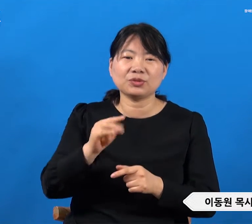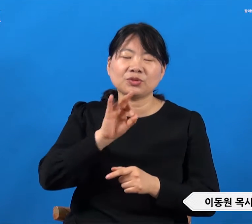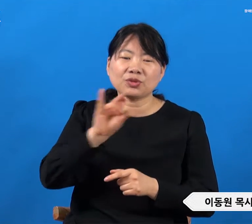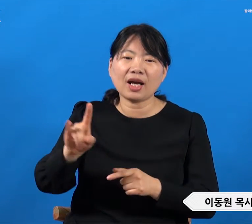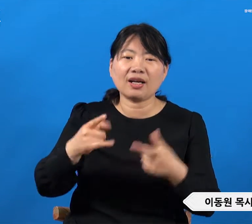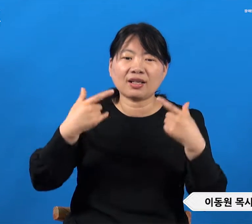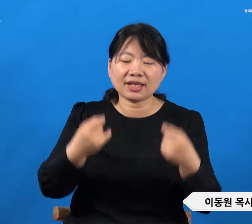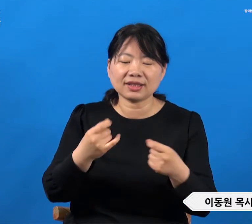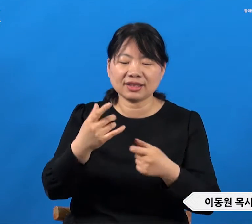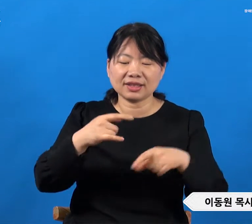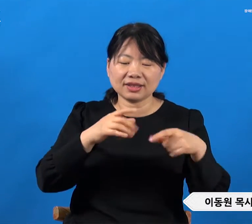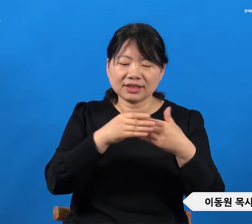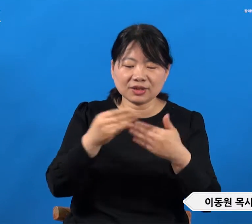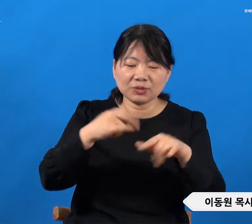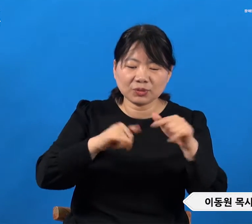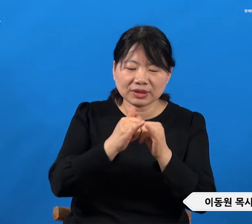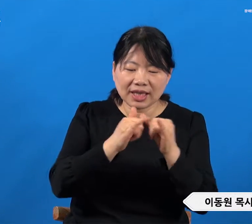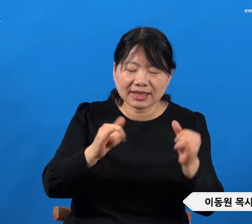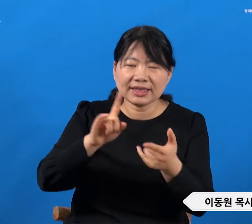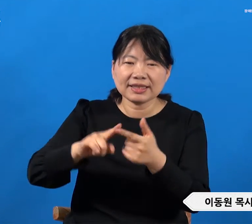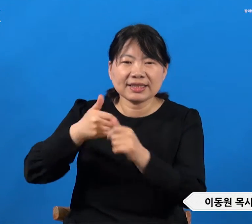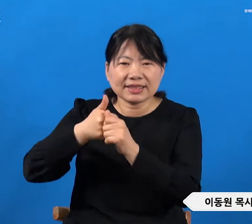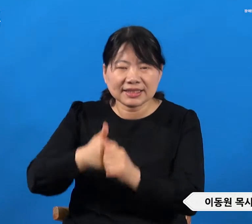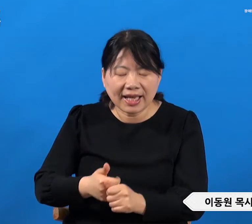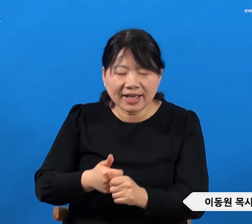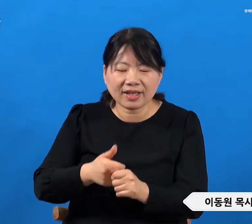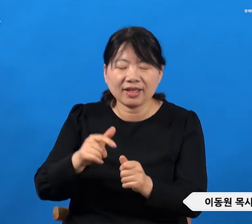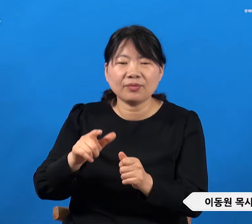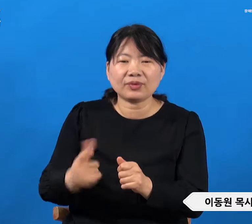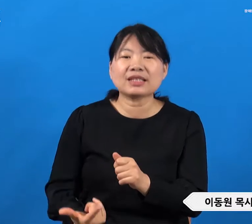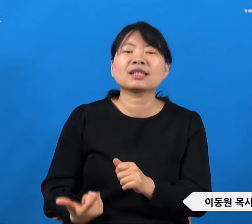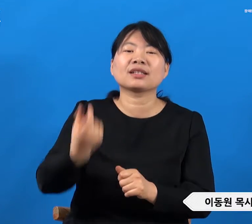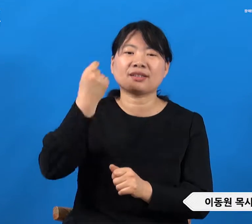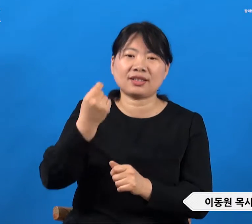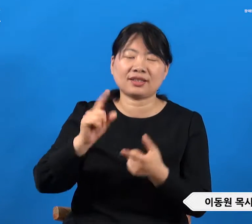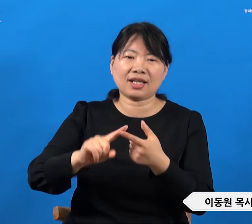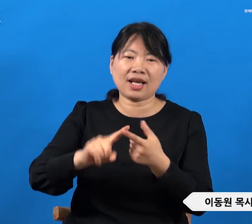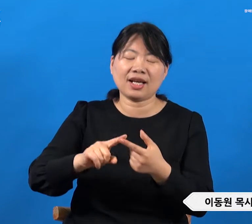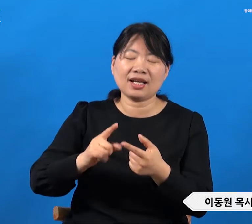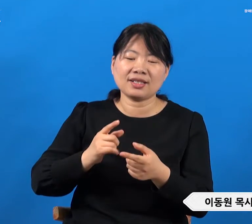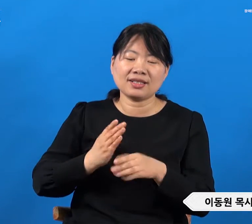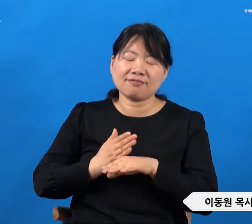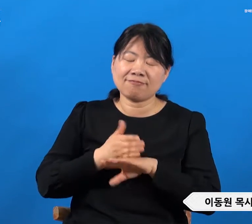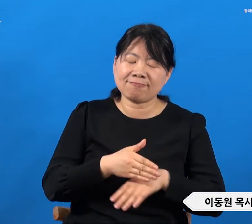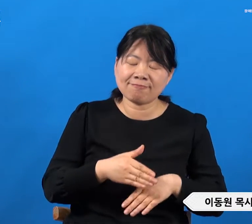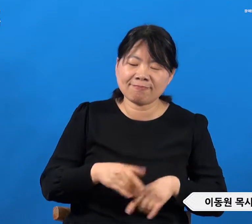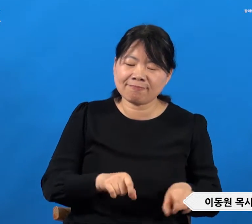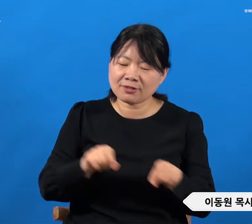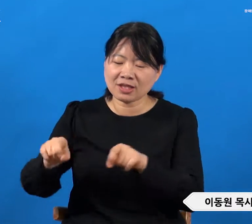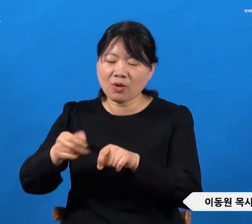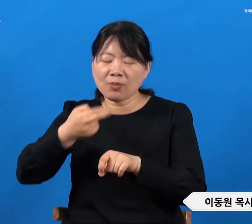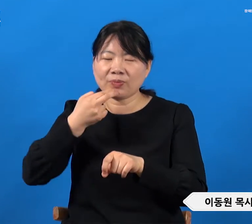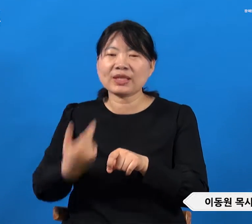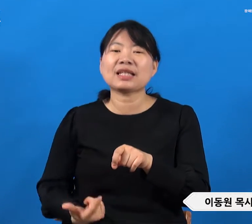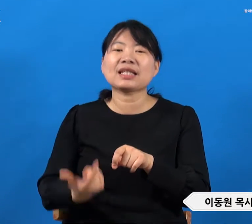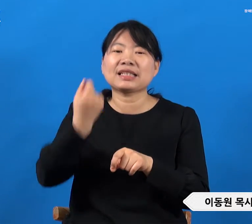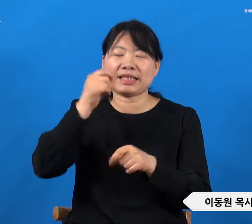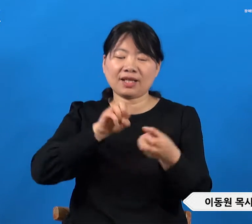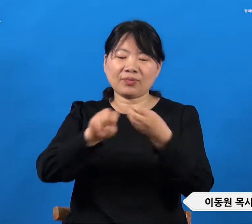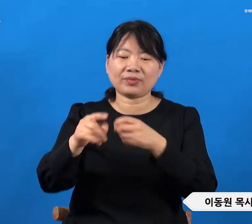지도자들이 이에, 다시 말하면 때를 지체하지 않고 즉각적으로 그 말씀에 응답했다는